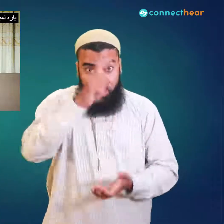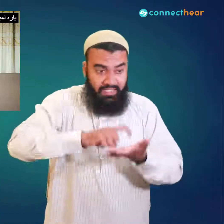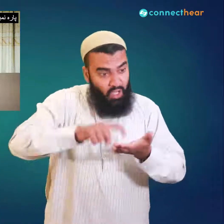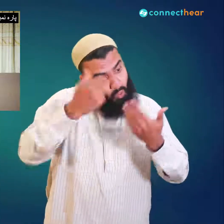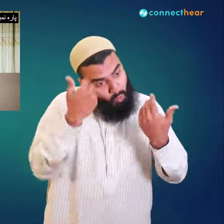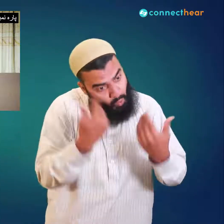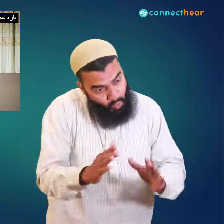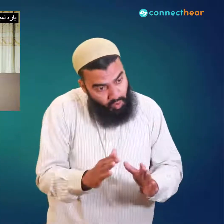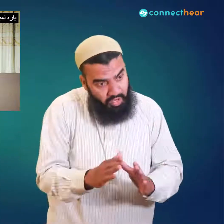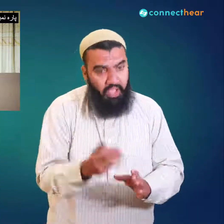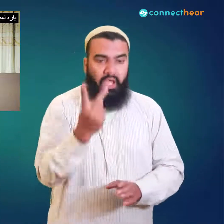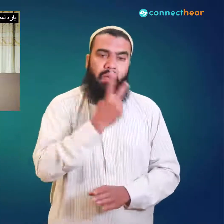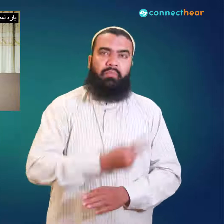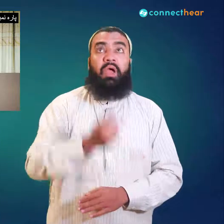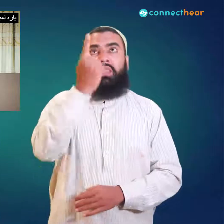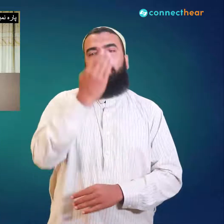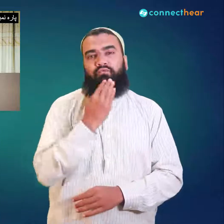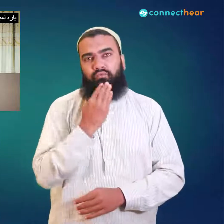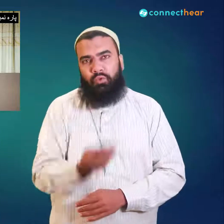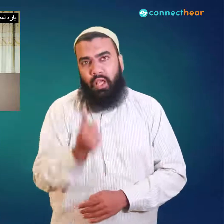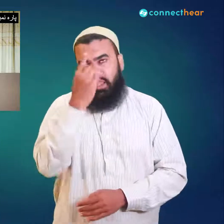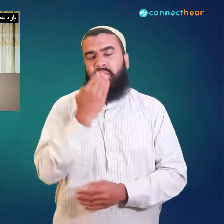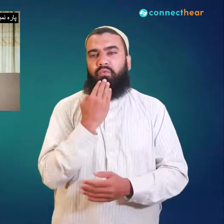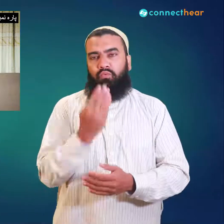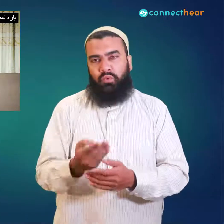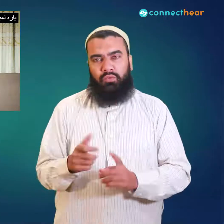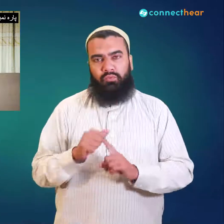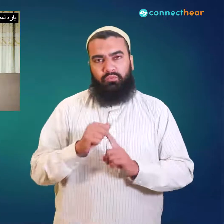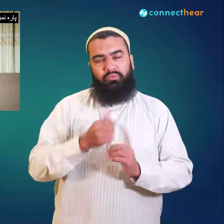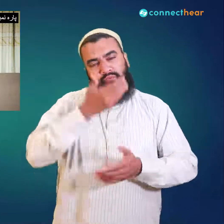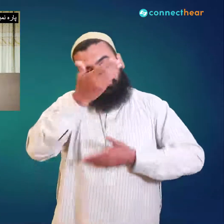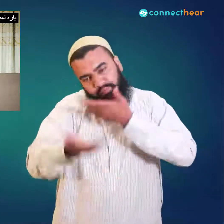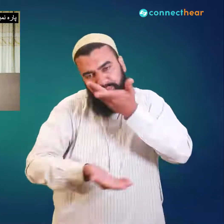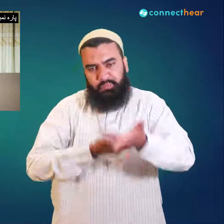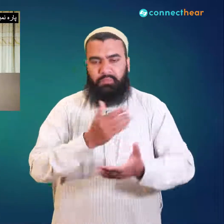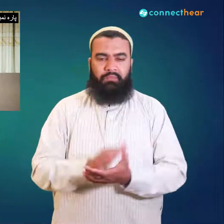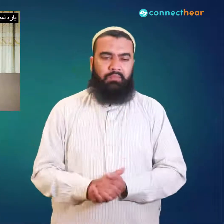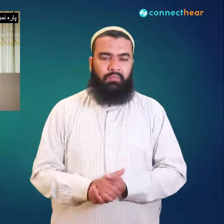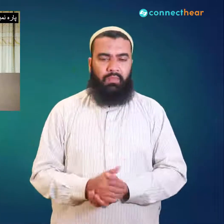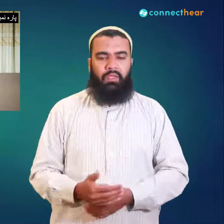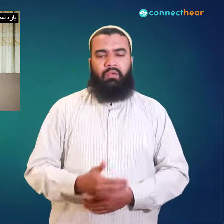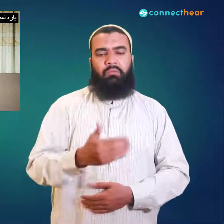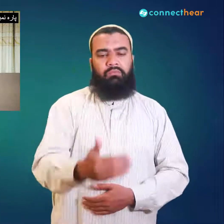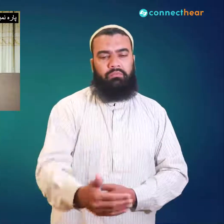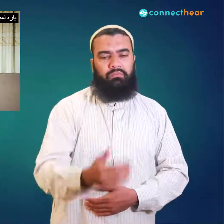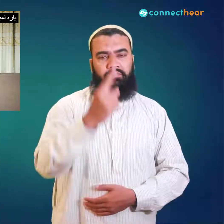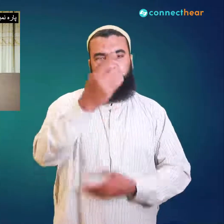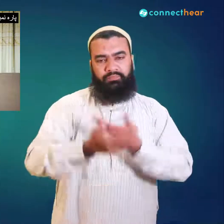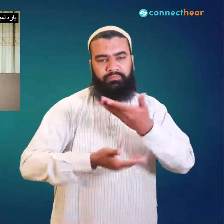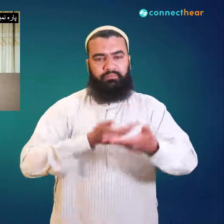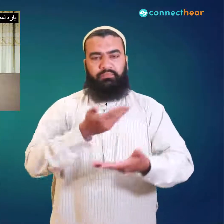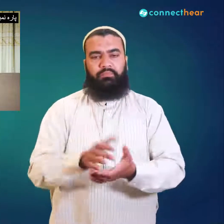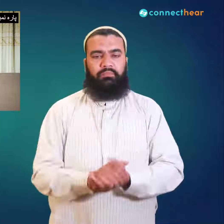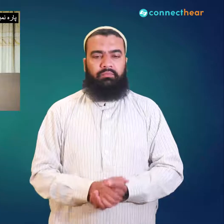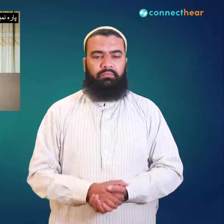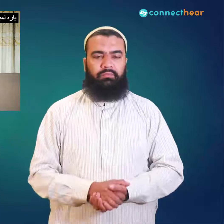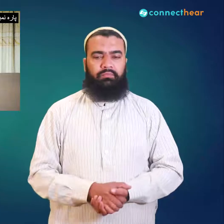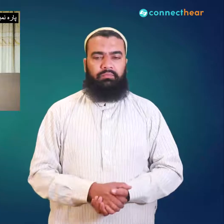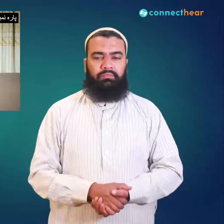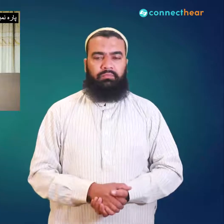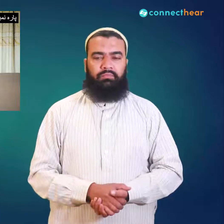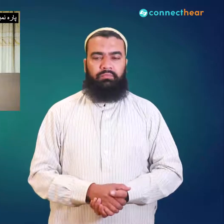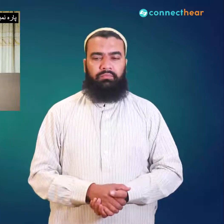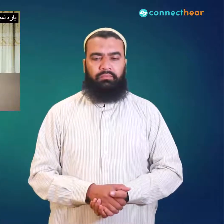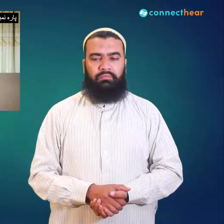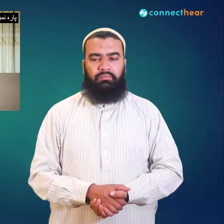وبال ہے وہ بھی تمہارے اوپر ہی آنے والا ہے۔ لہٰذا اس بات کو سمجھ لو کہ حق کو قبول کرنے میں ہی تمہارا